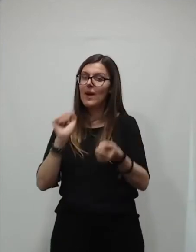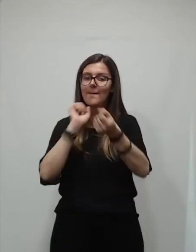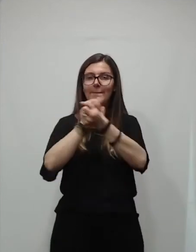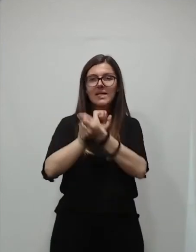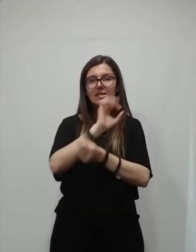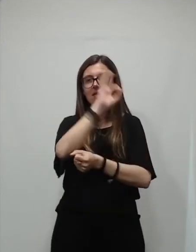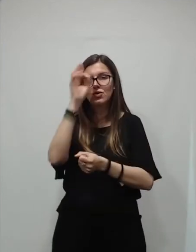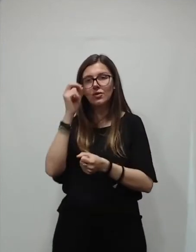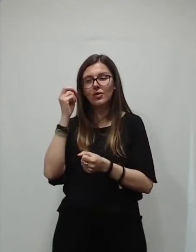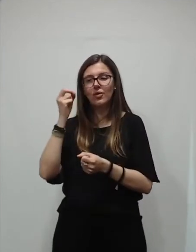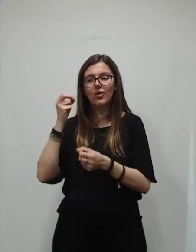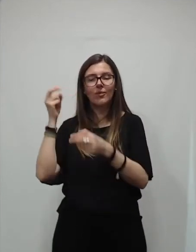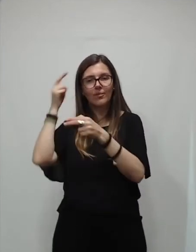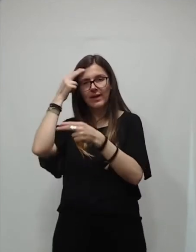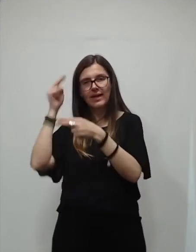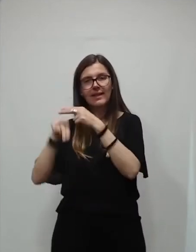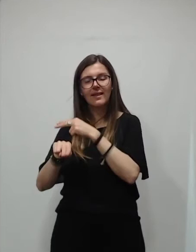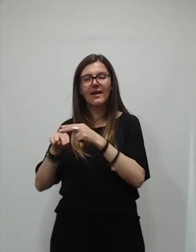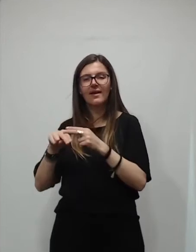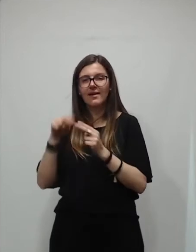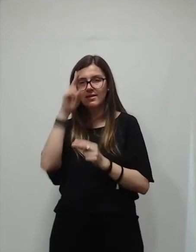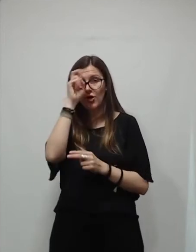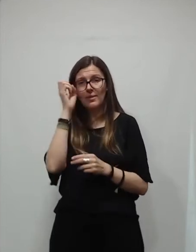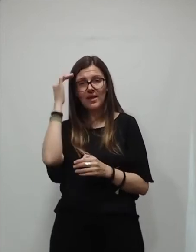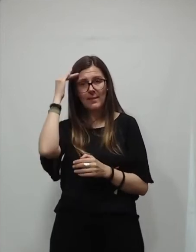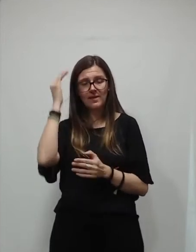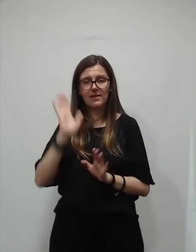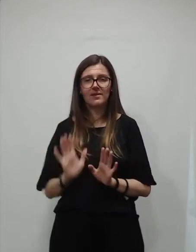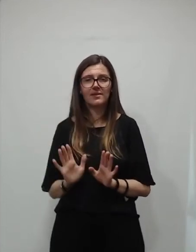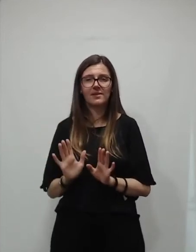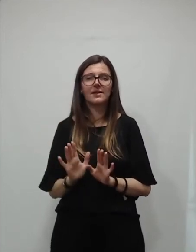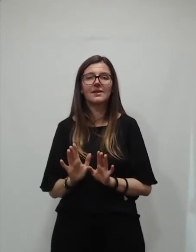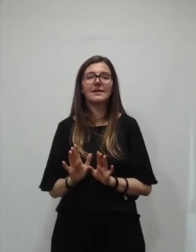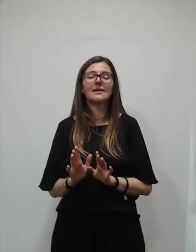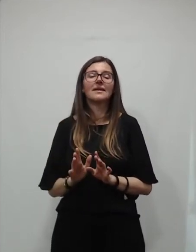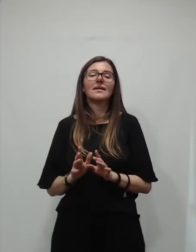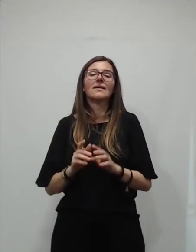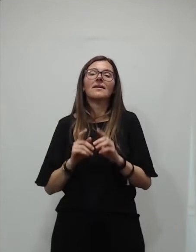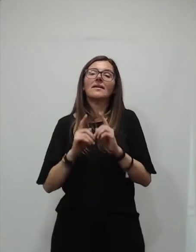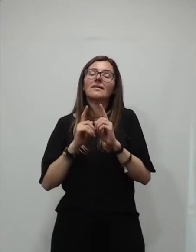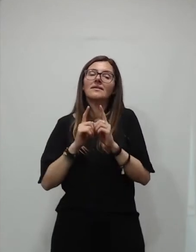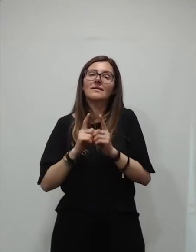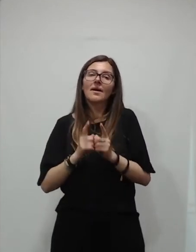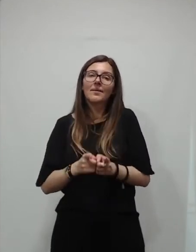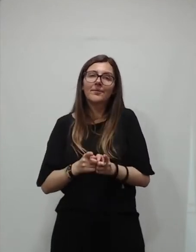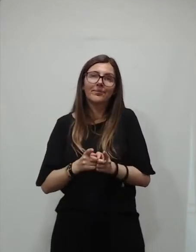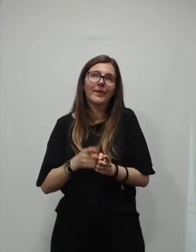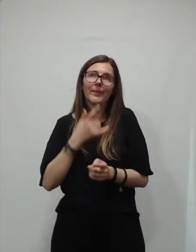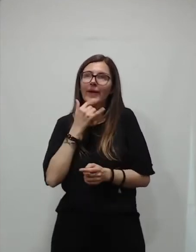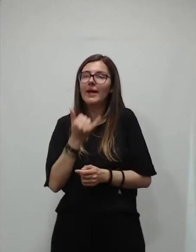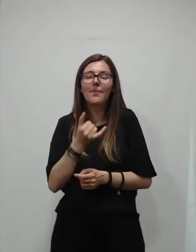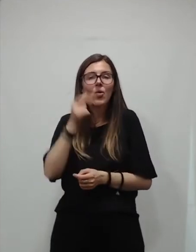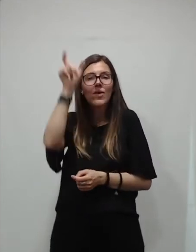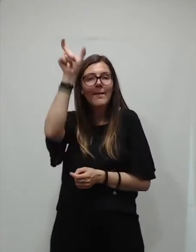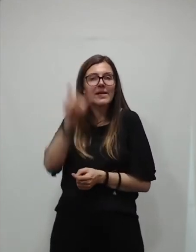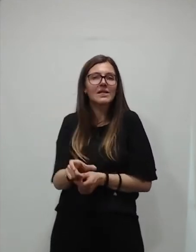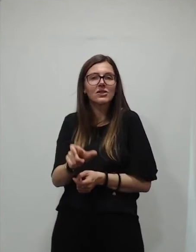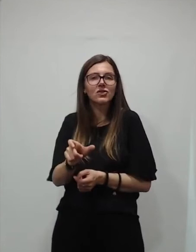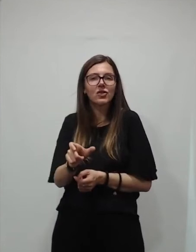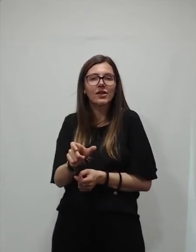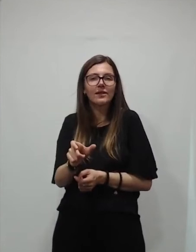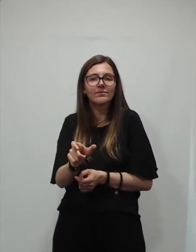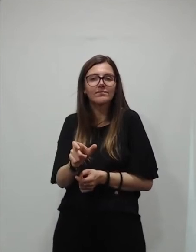y darle algo así como carácter performativo, podríamos decir, a la ley de salud mental. Porque si una persona se encuentra